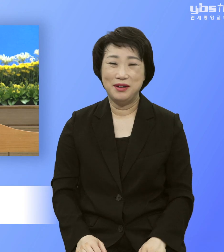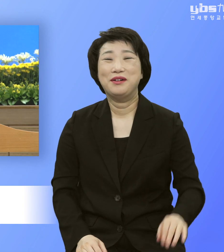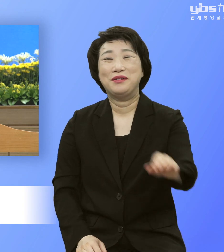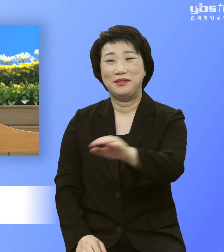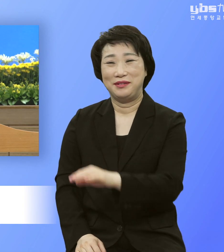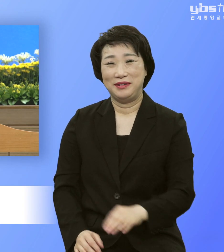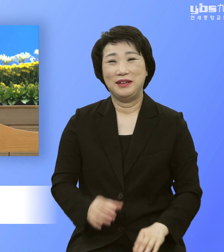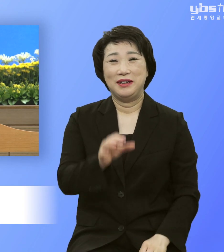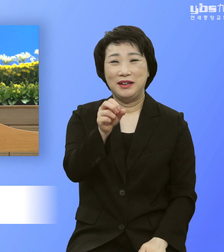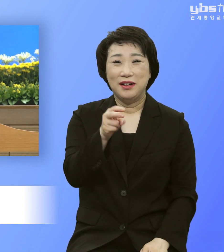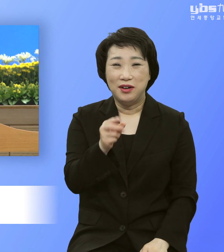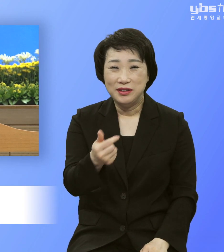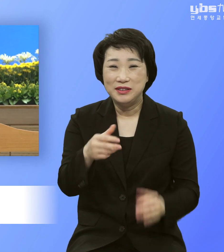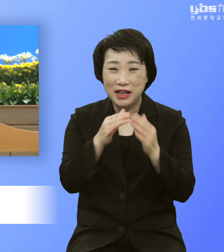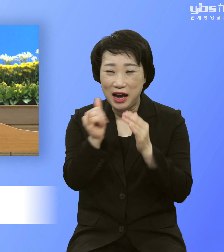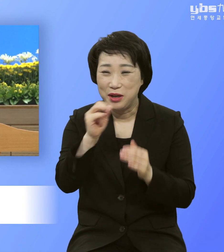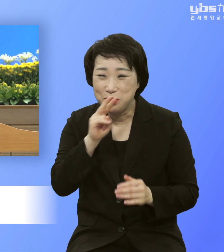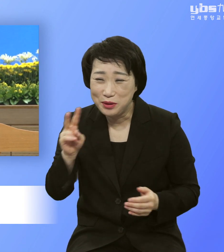연세가족이요.